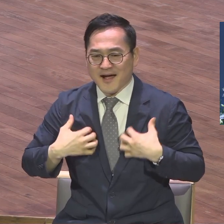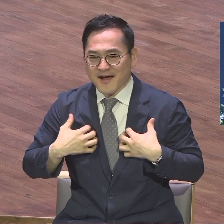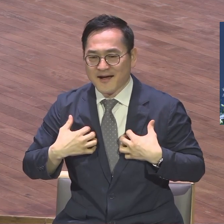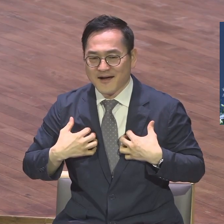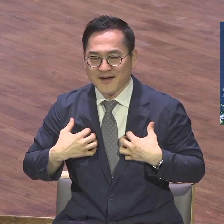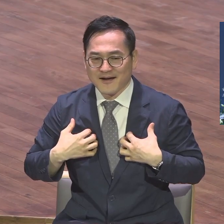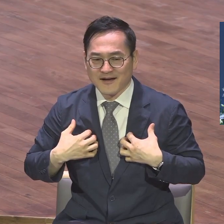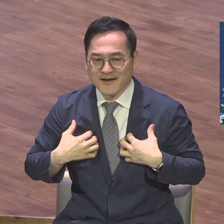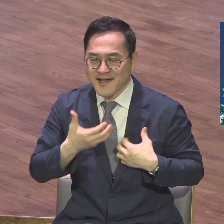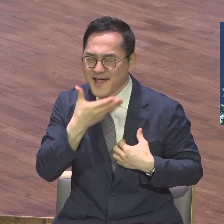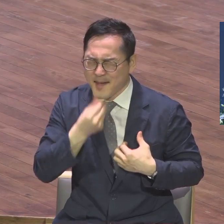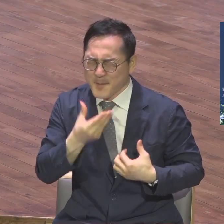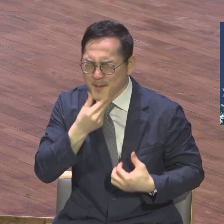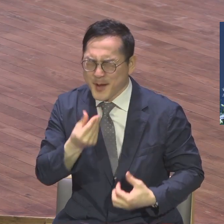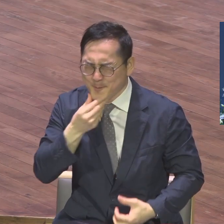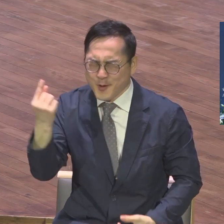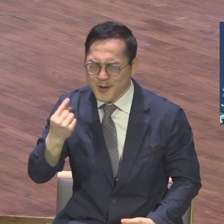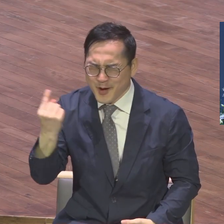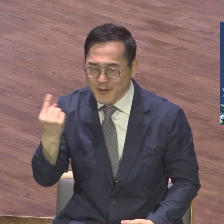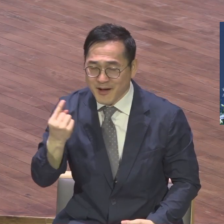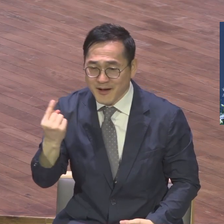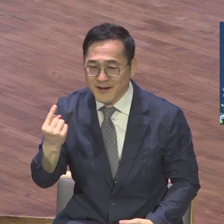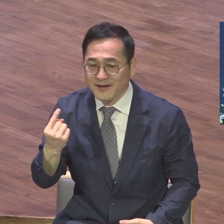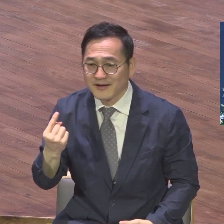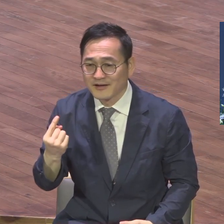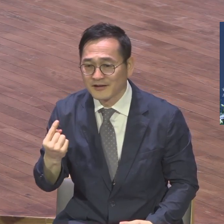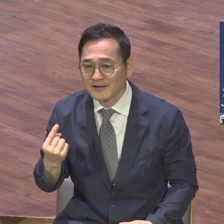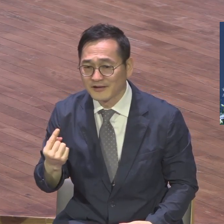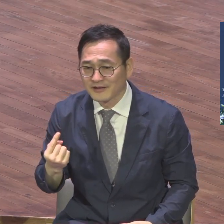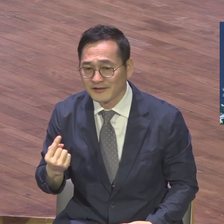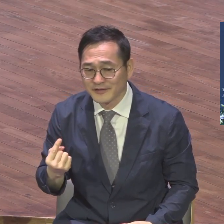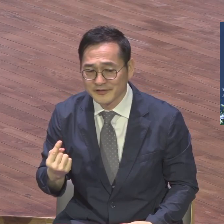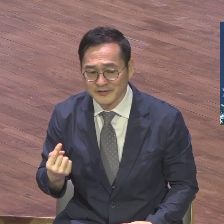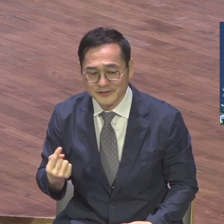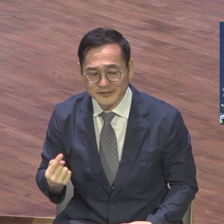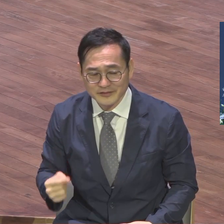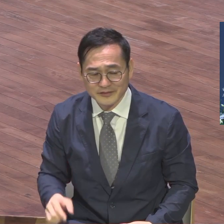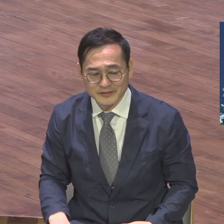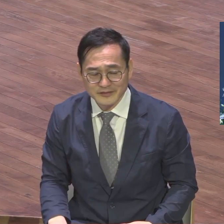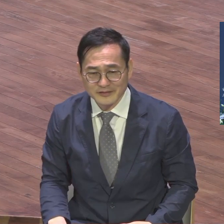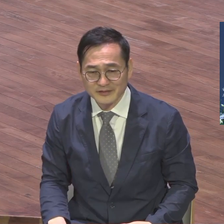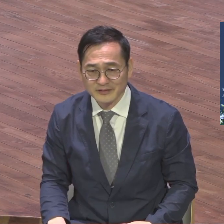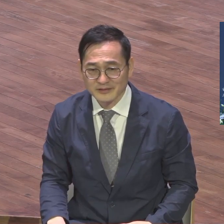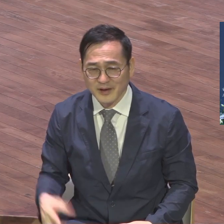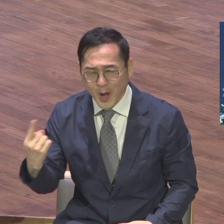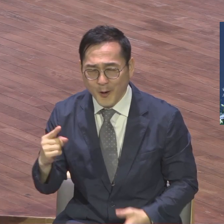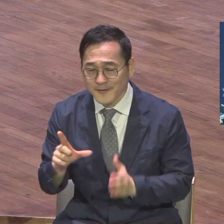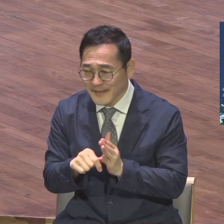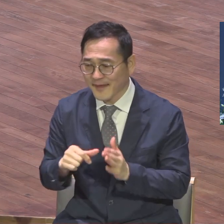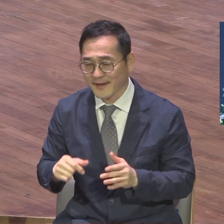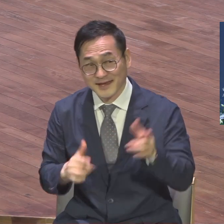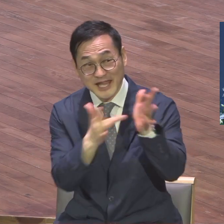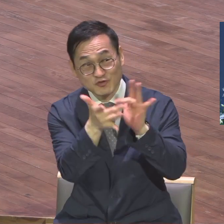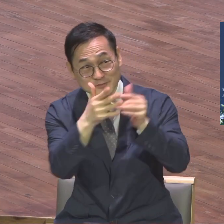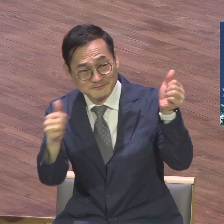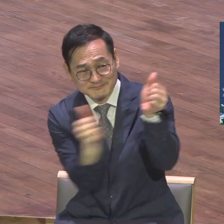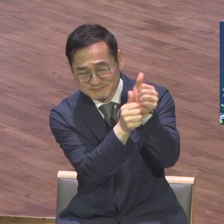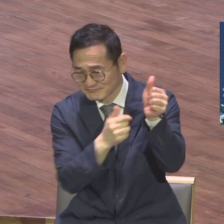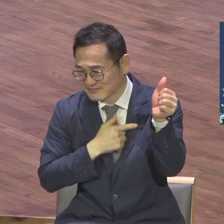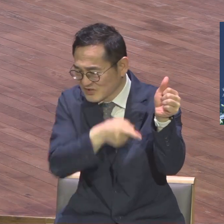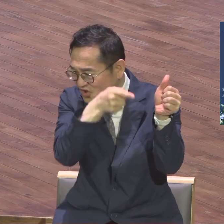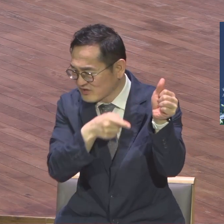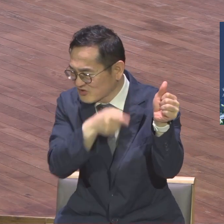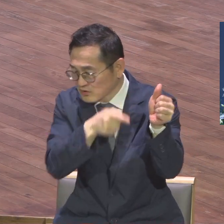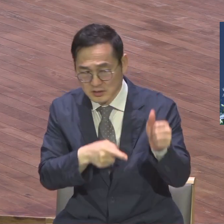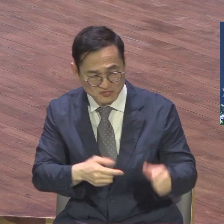만들 것이다. 그리고 거기서 이제 자신들이 어디에 설 것이냐, 어느 자리에 올라갈 것이냐,